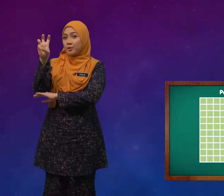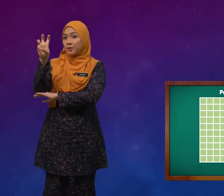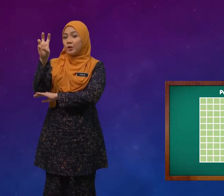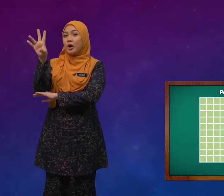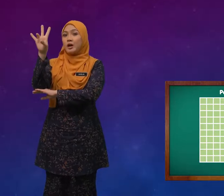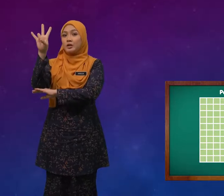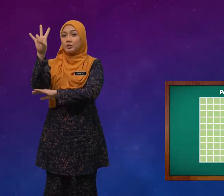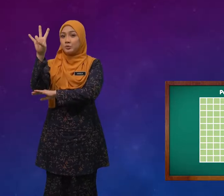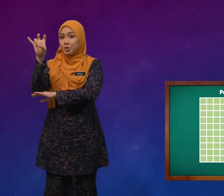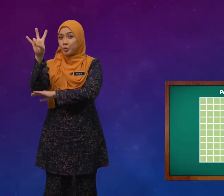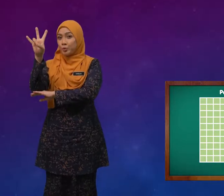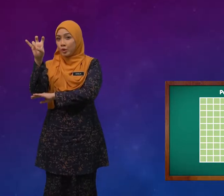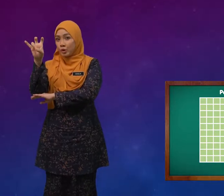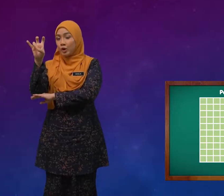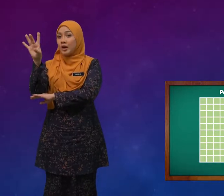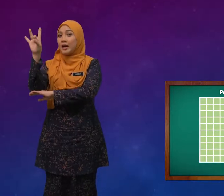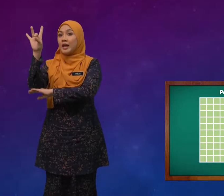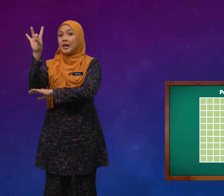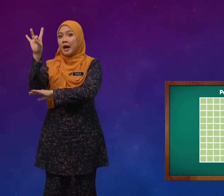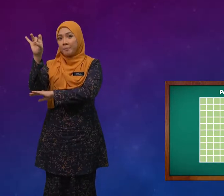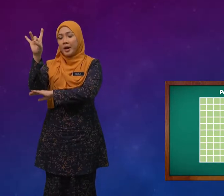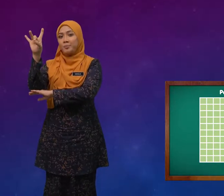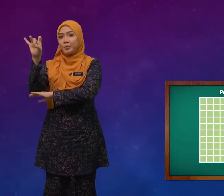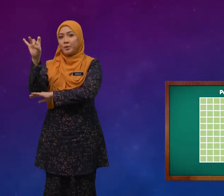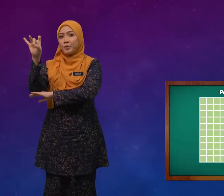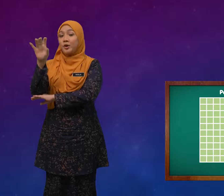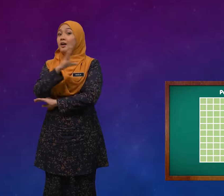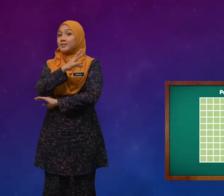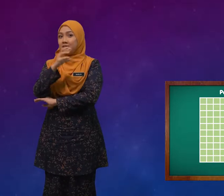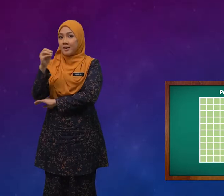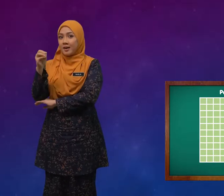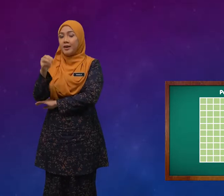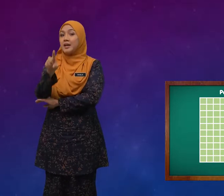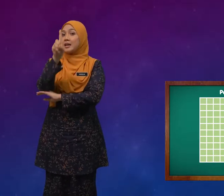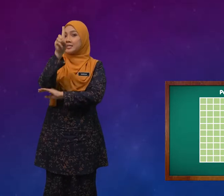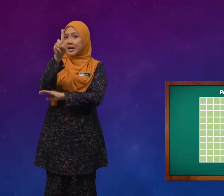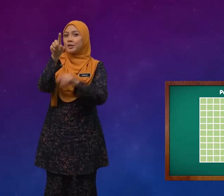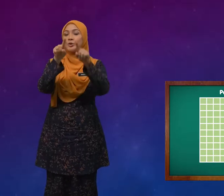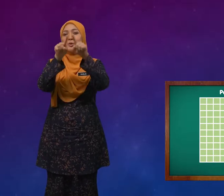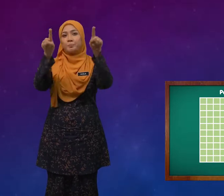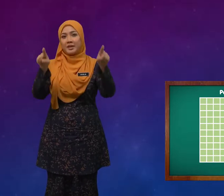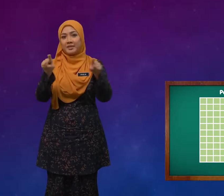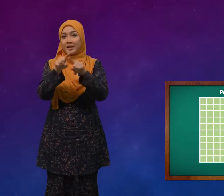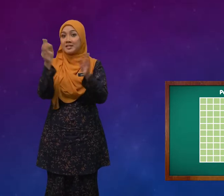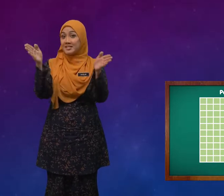60, 70, 80 dan 1 petak